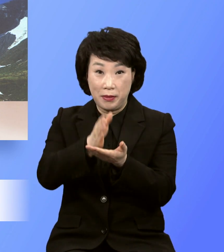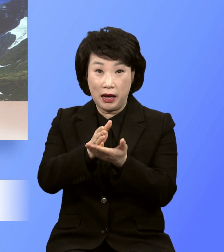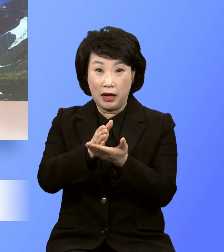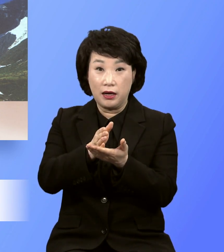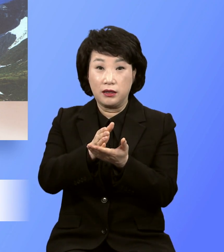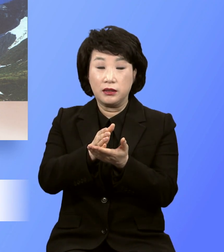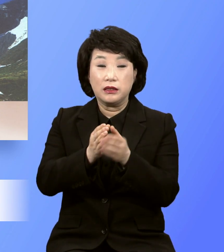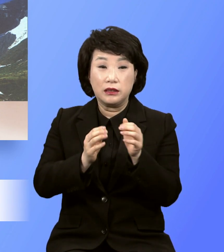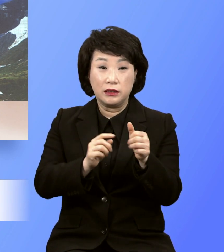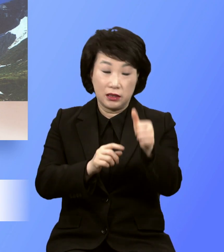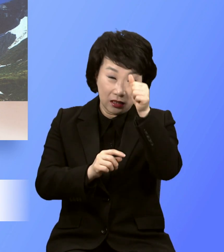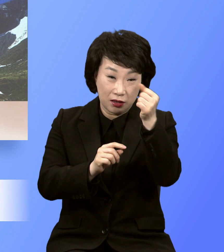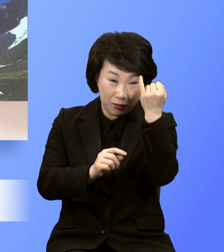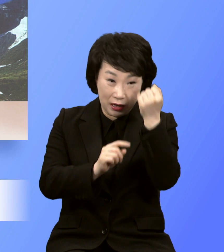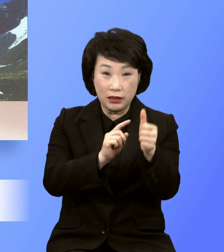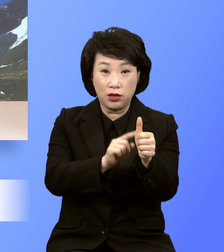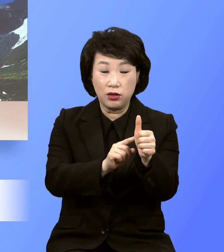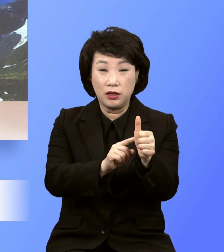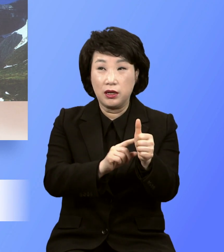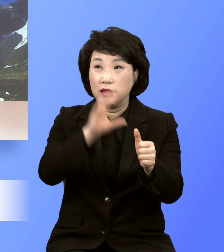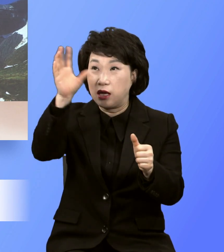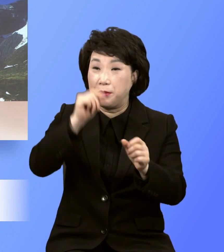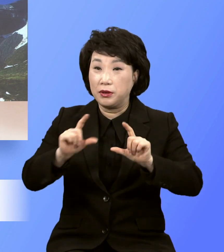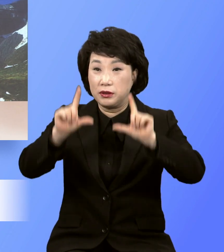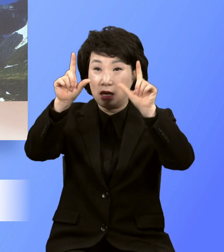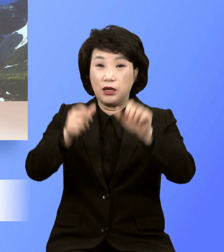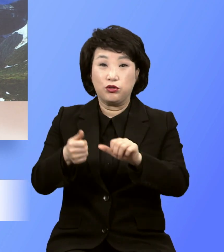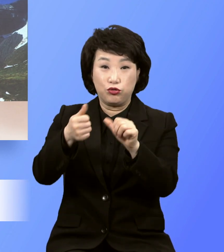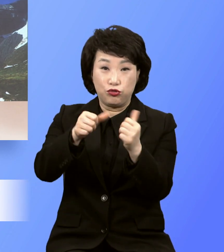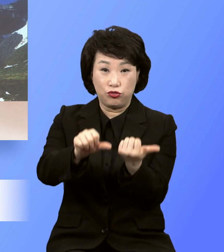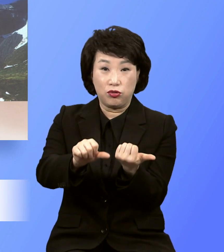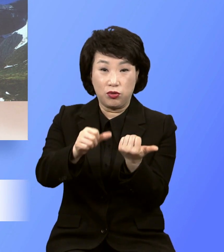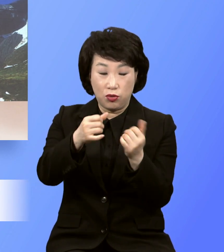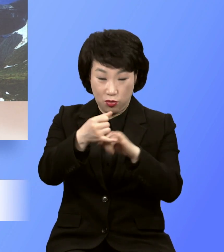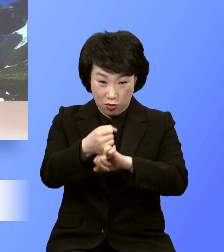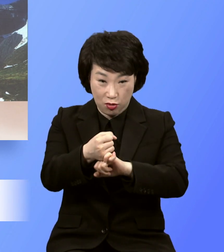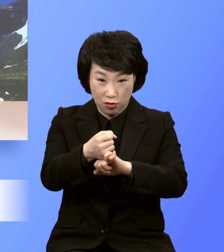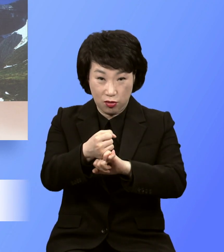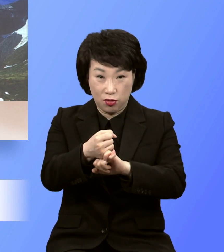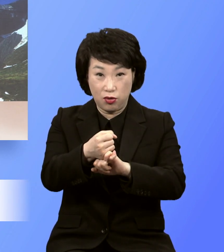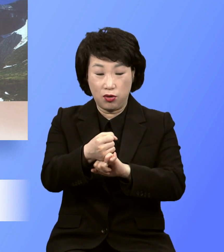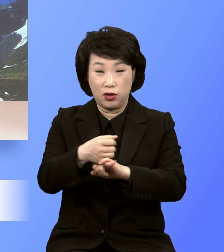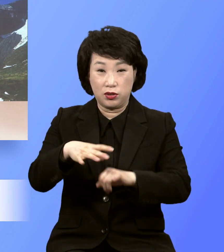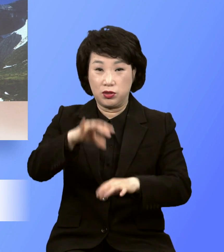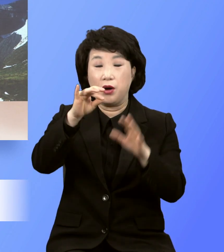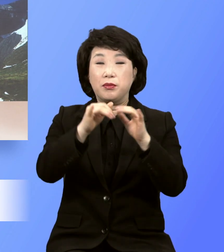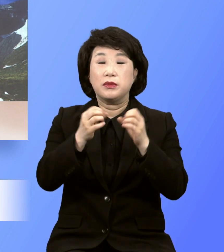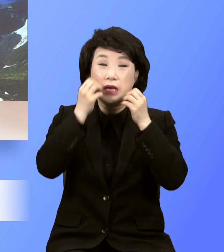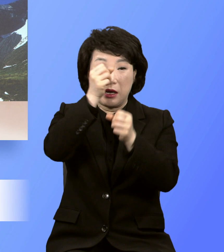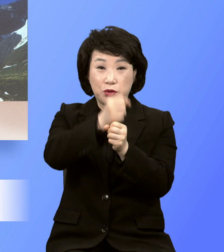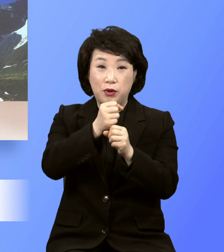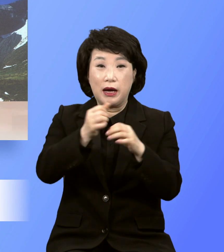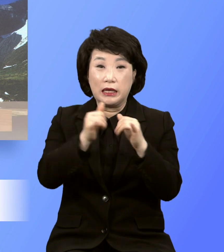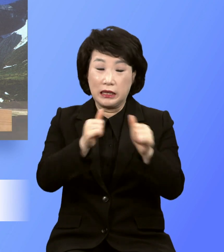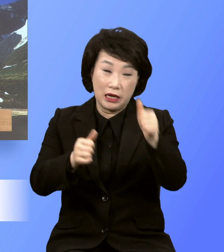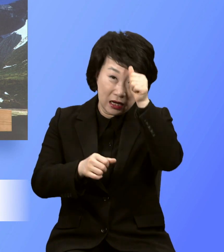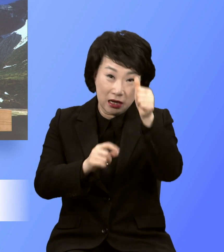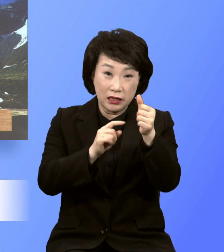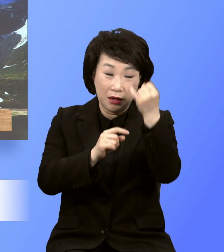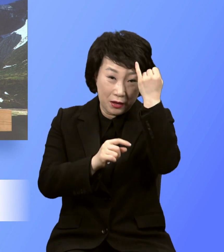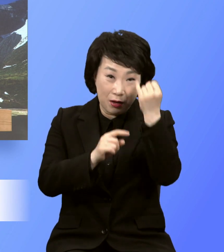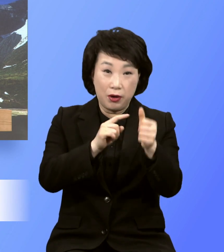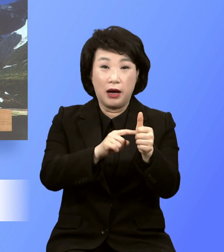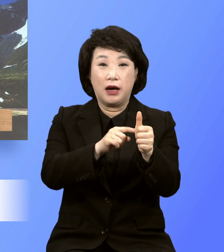말라. 네가 먹는 날에는 정령 죽으리라고 최초에 창조한